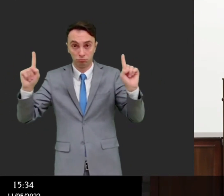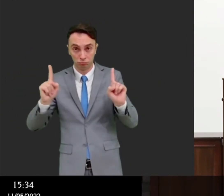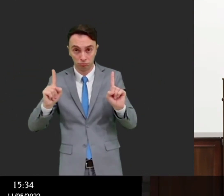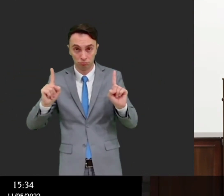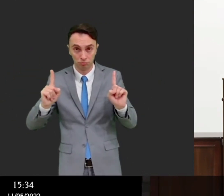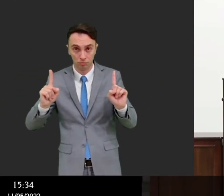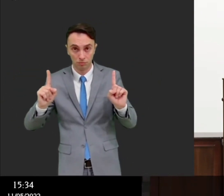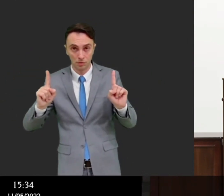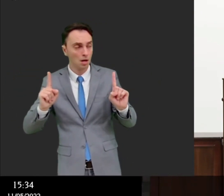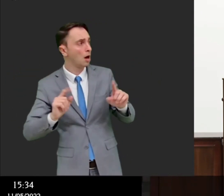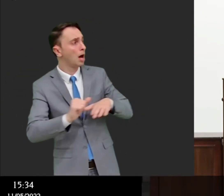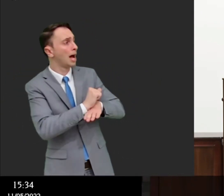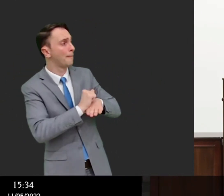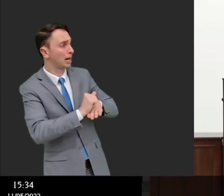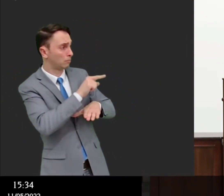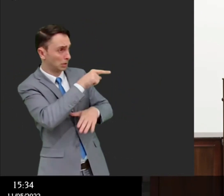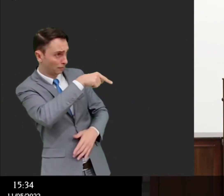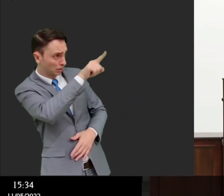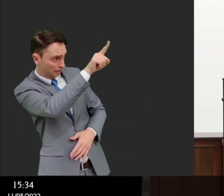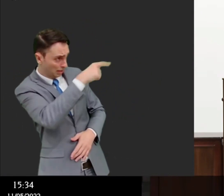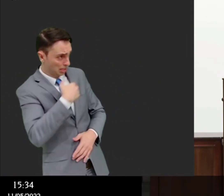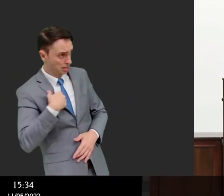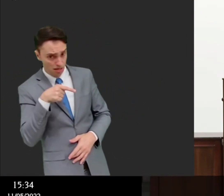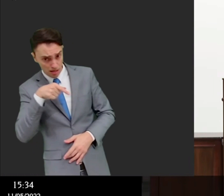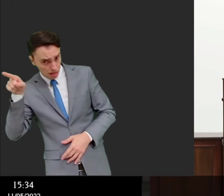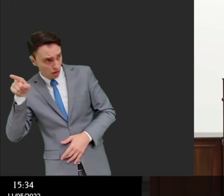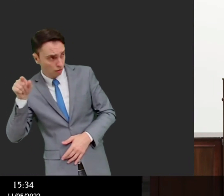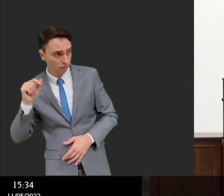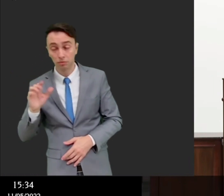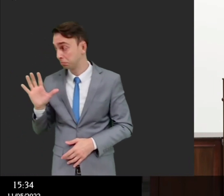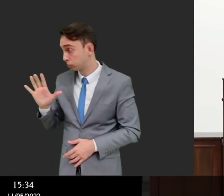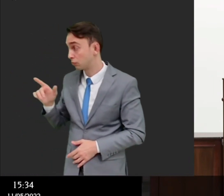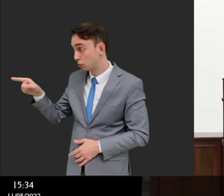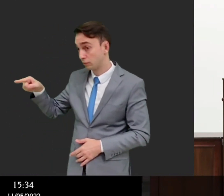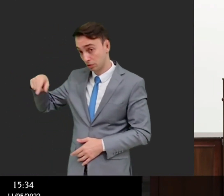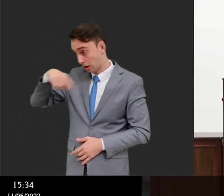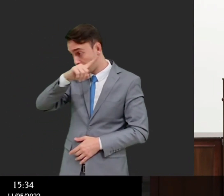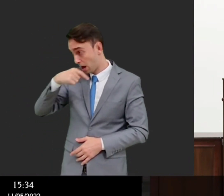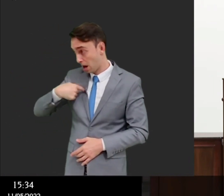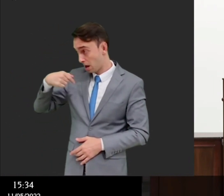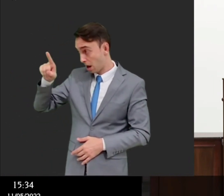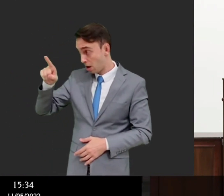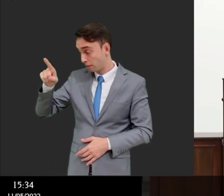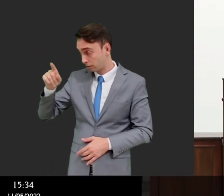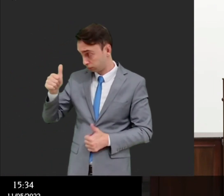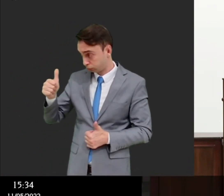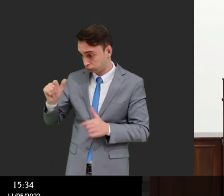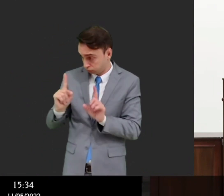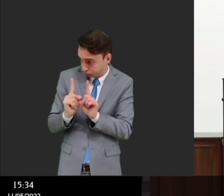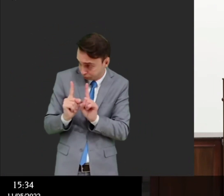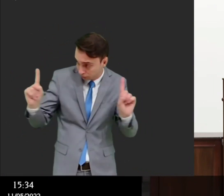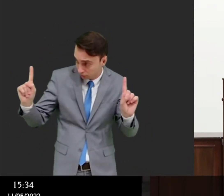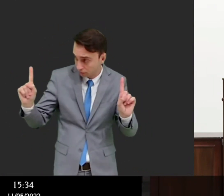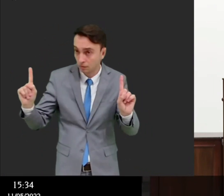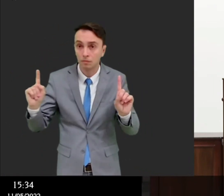que que falava isso de uma maneira tão destemida e livre? Porque ele sabia,